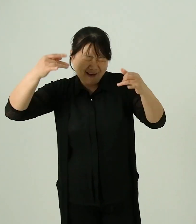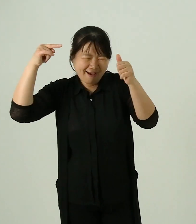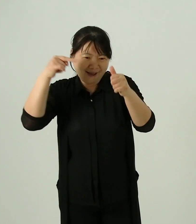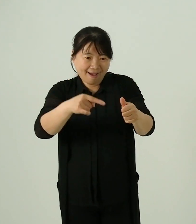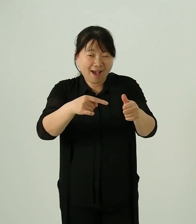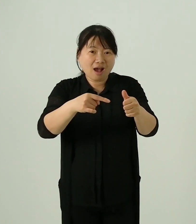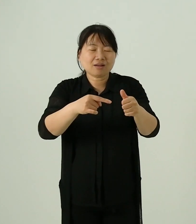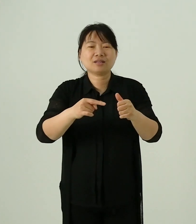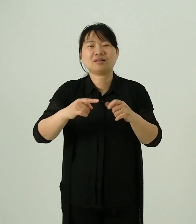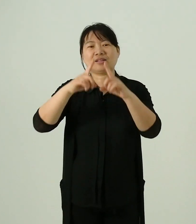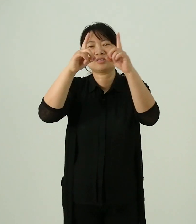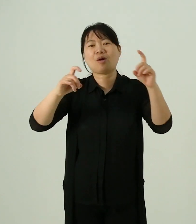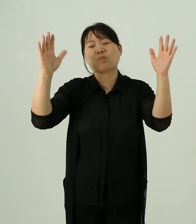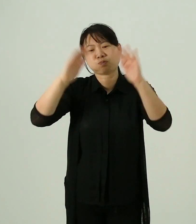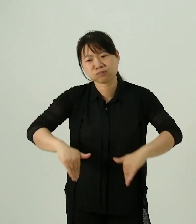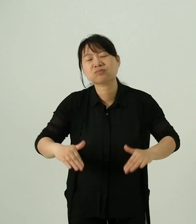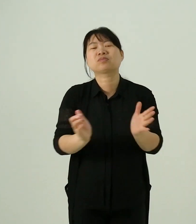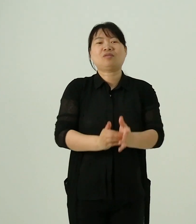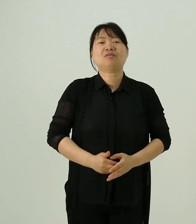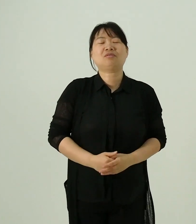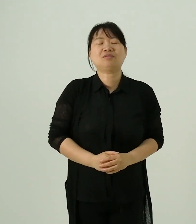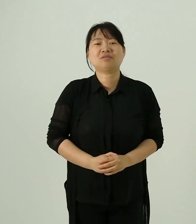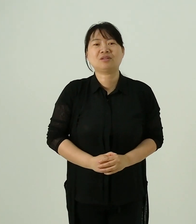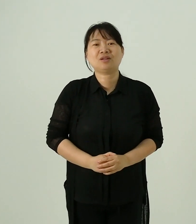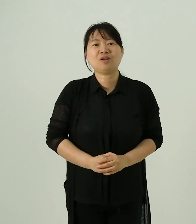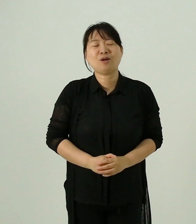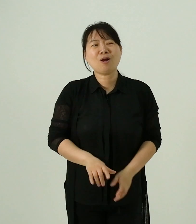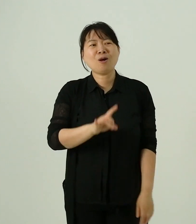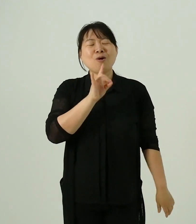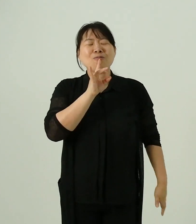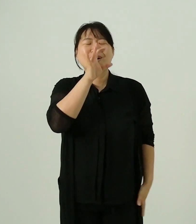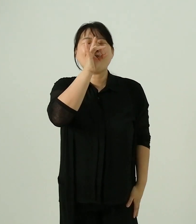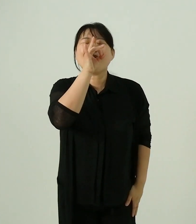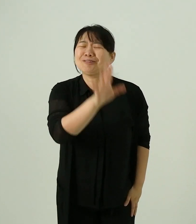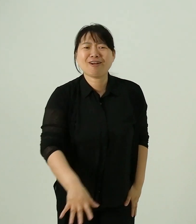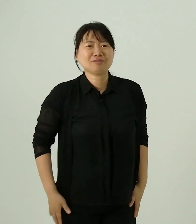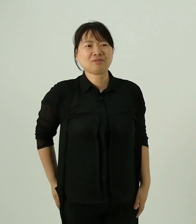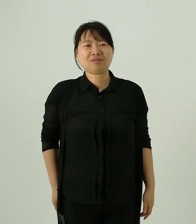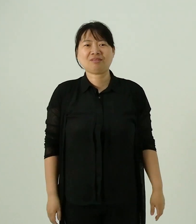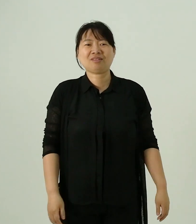외쳤더니 성이 무너졌대요. 말이 돼요?